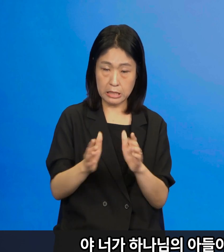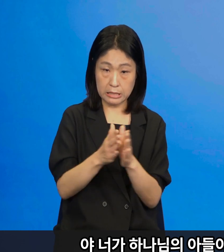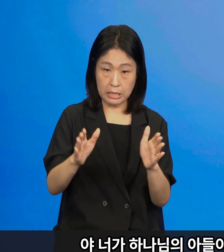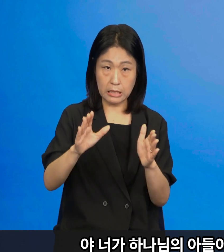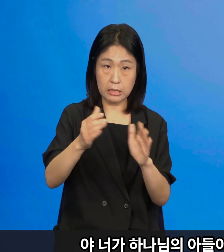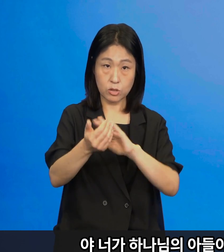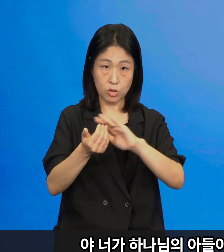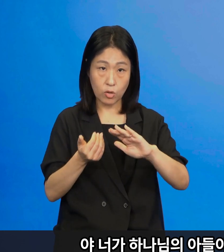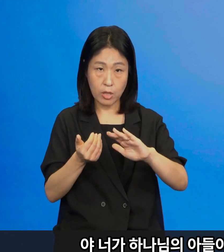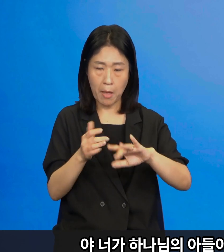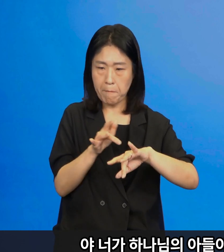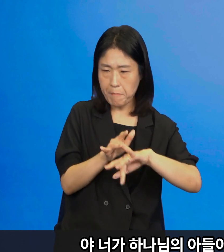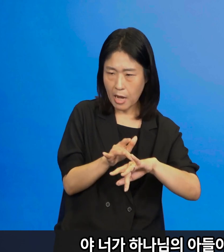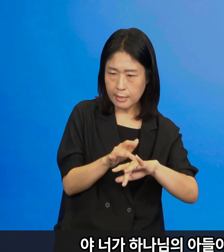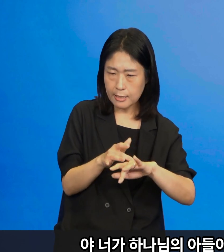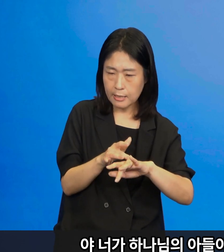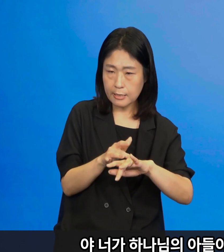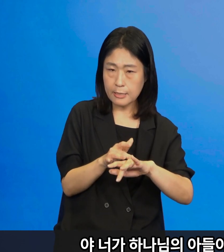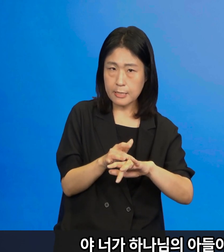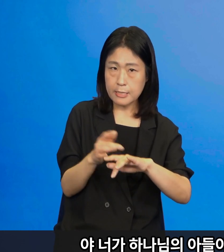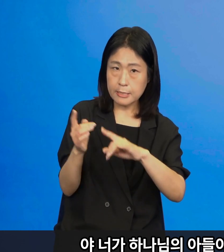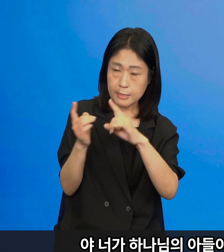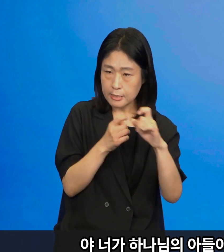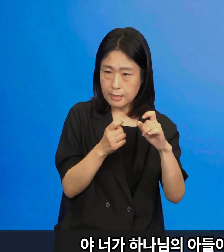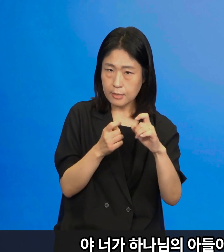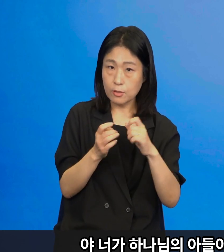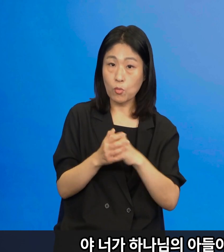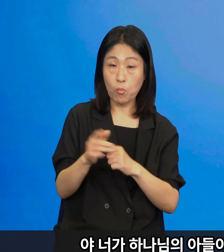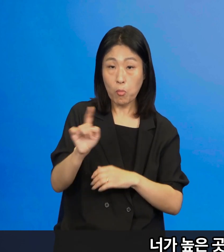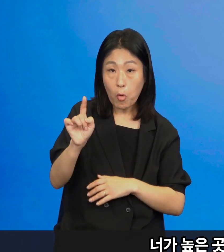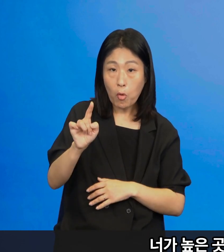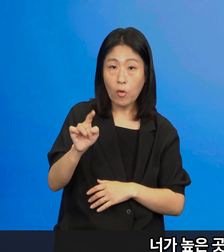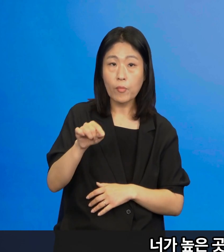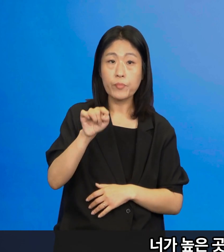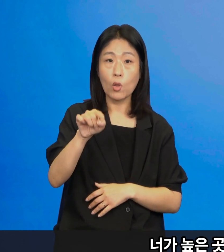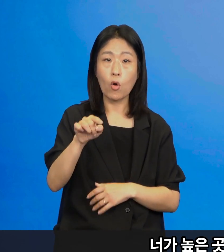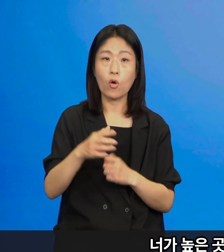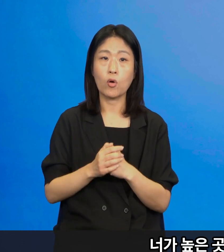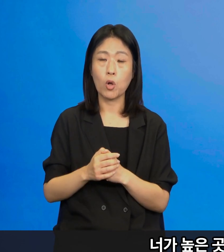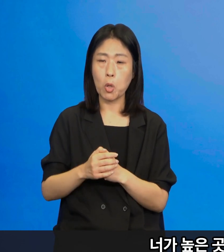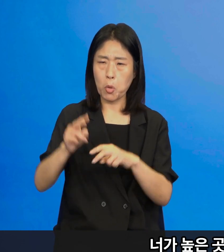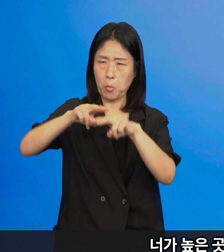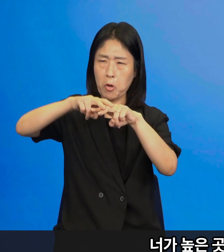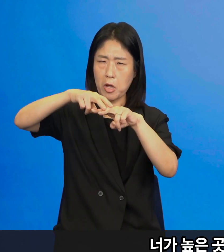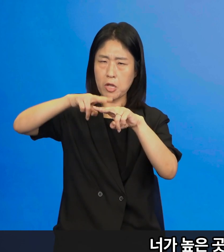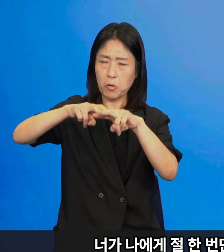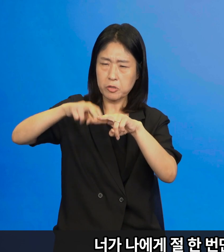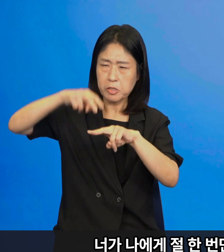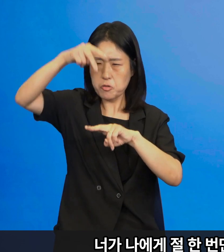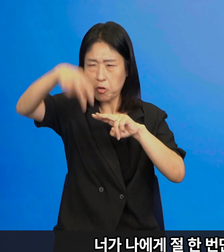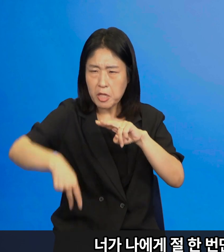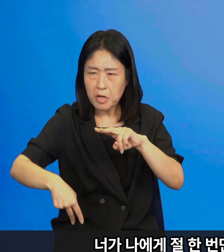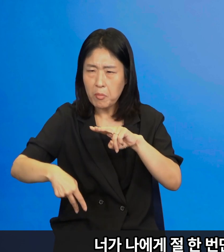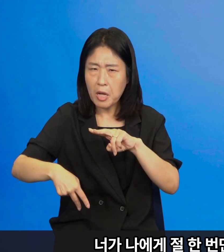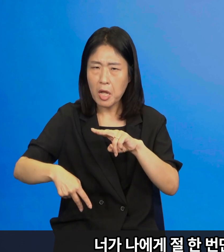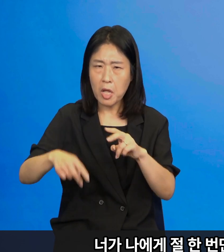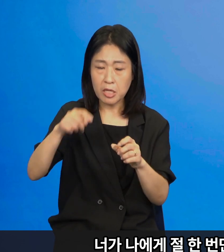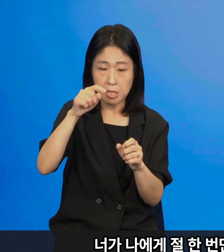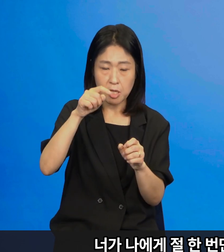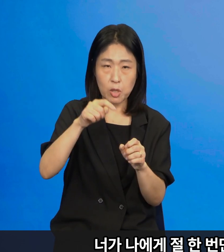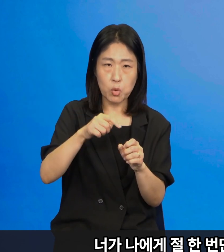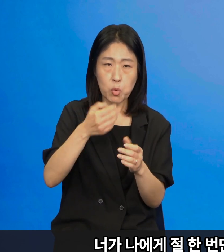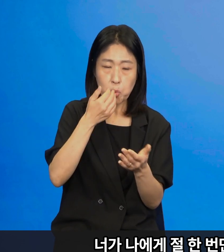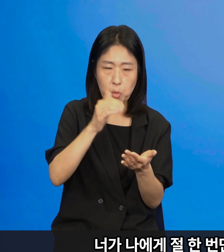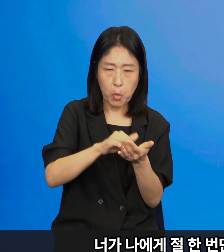야, 너가 하나님의 아들이면 이 돌을 떡덩이로 바꿔봐. 너가 높은 곳에서 뛰어내려봐. 너가 나에게 절 한